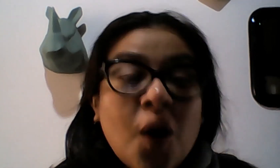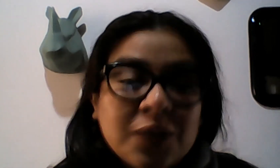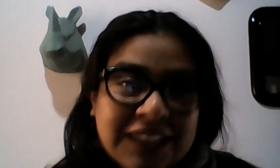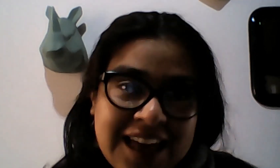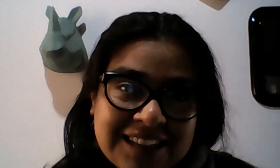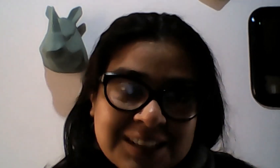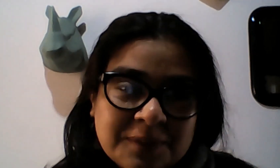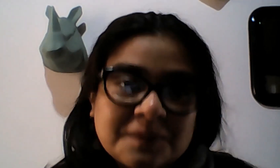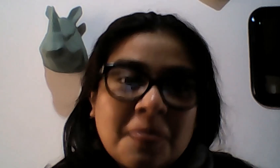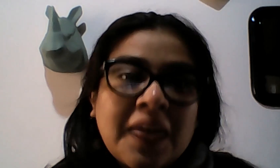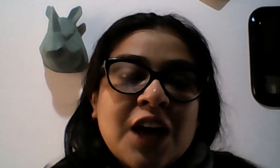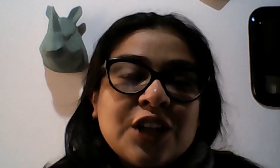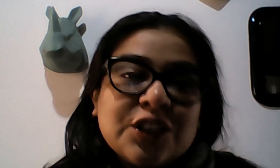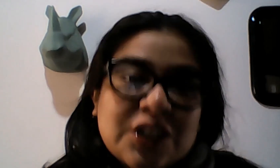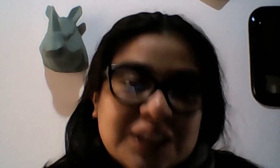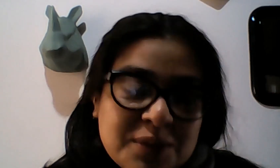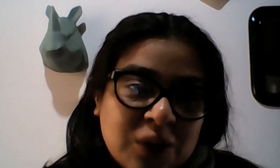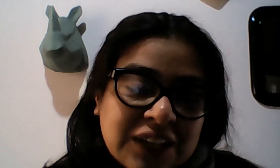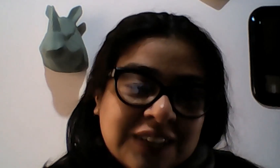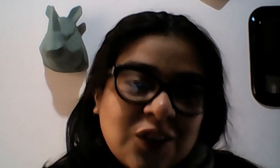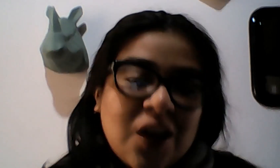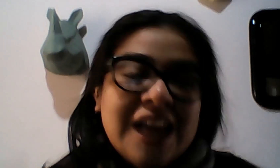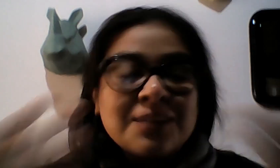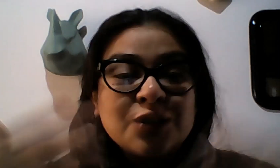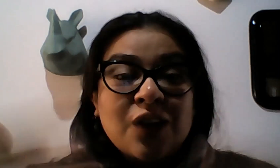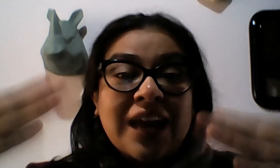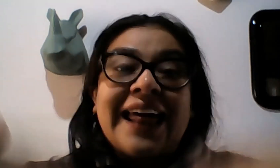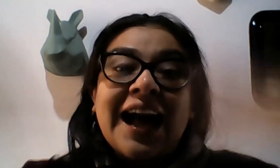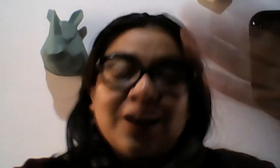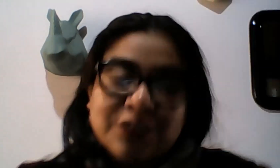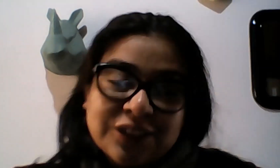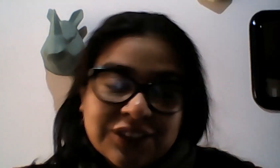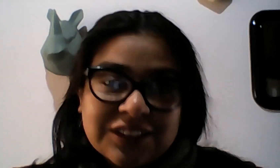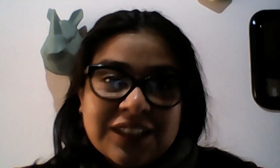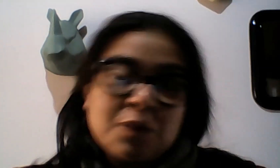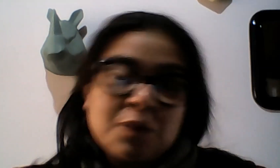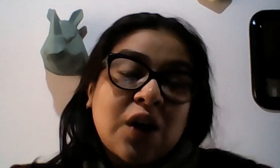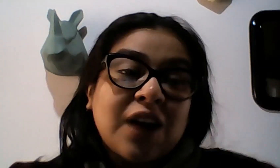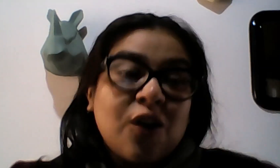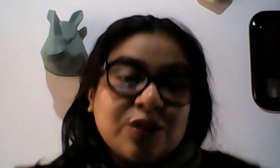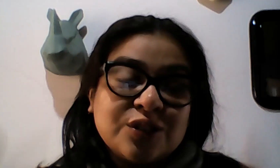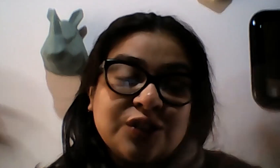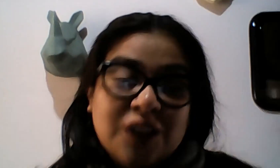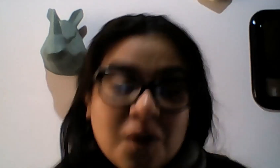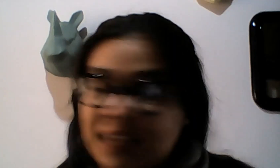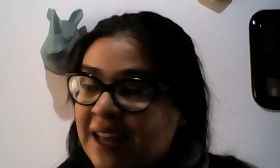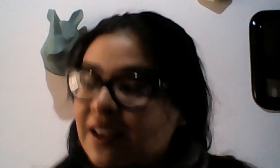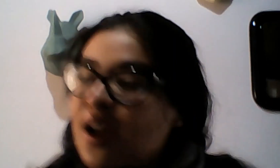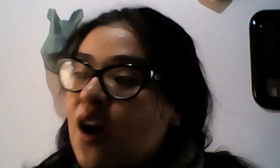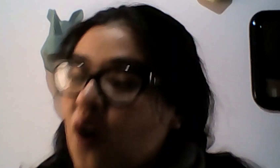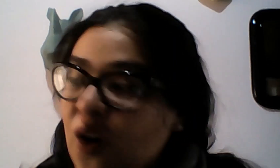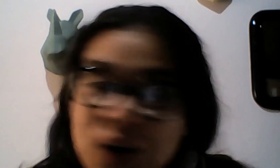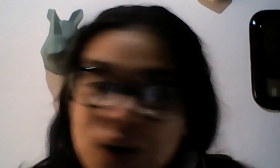de comunidades. No solo estamos abordando el museo que le da al otro, sino el museo que co-construye